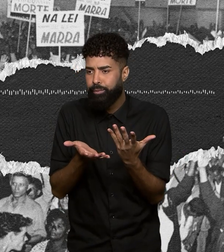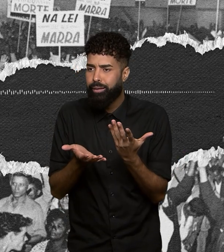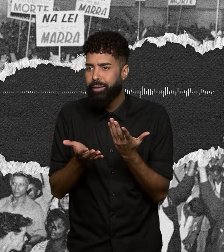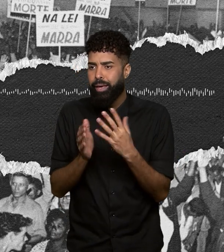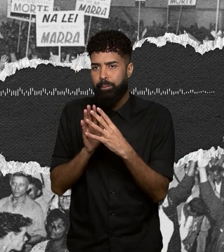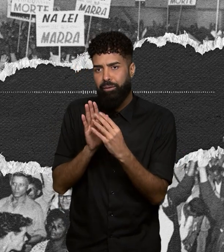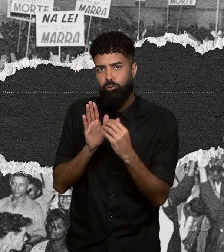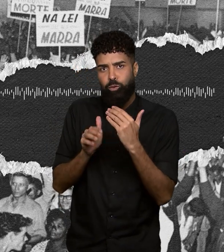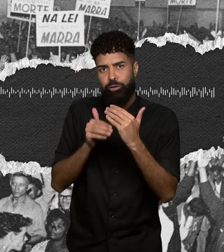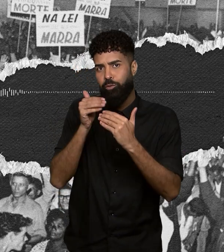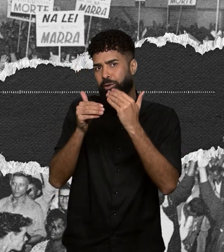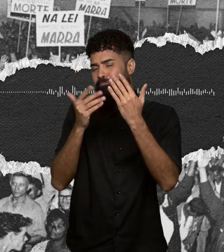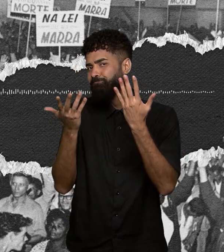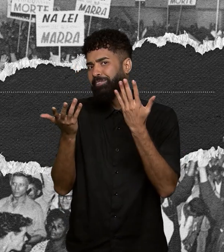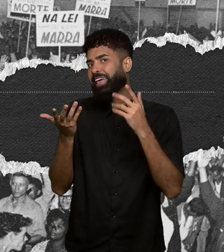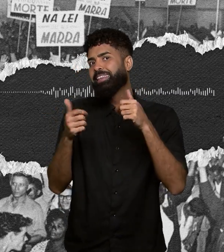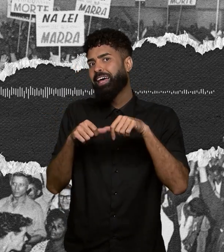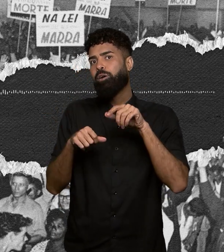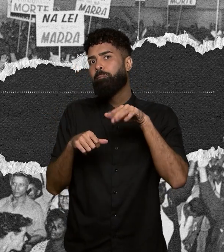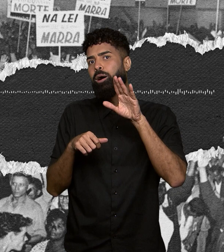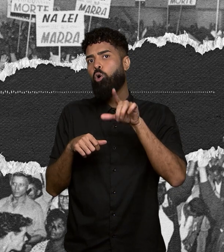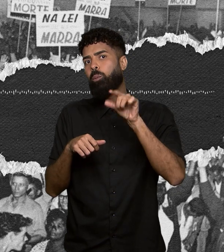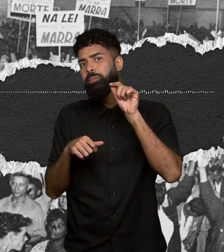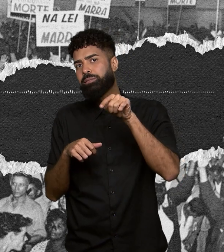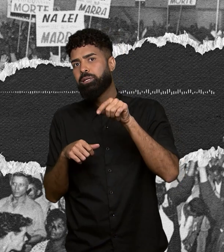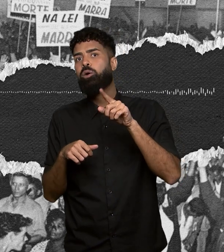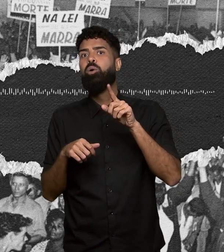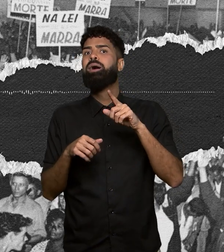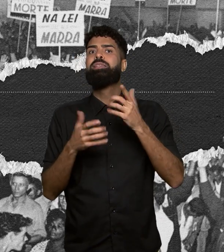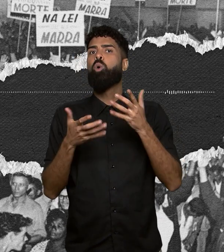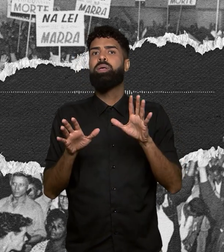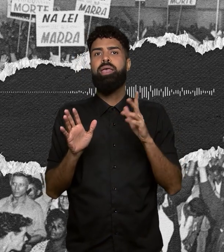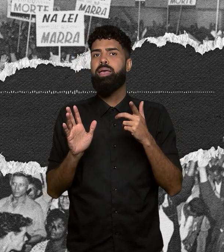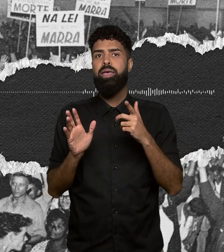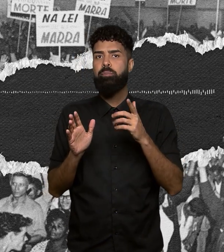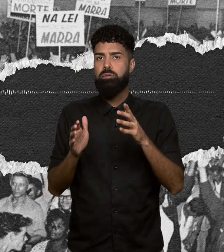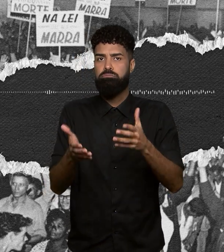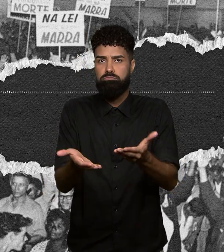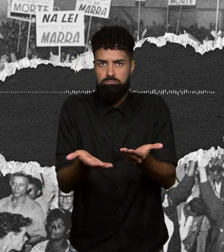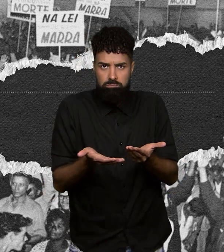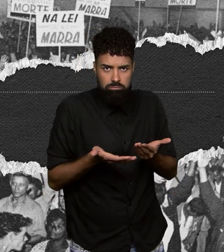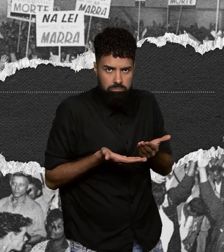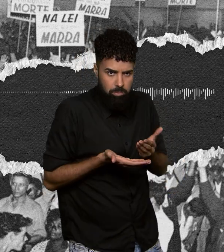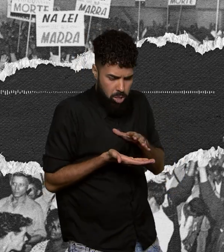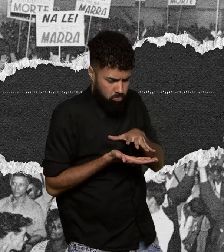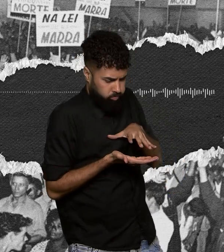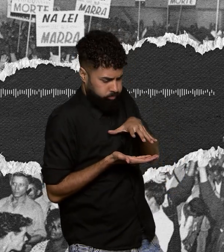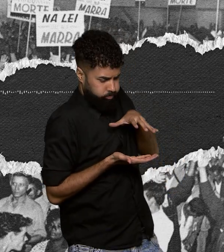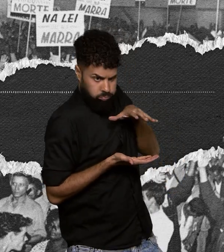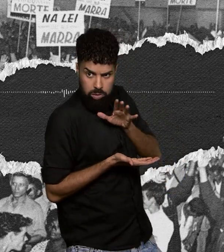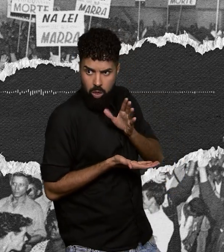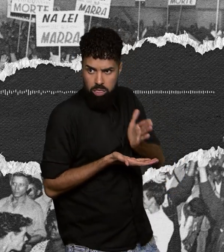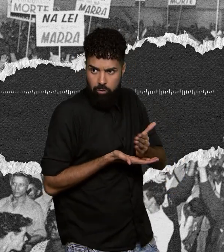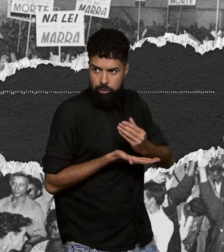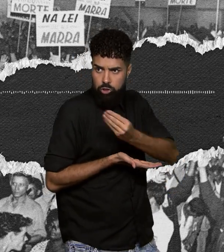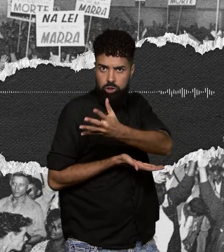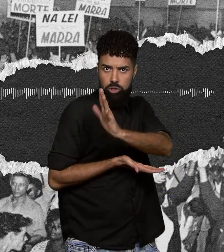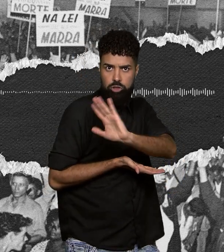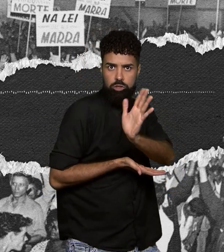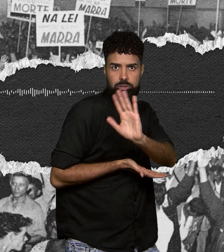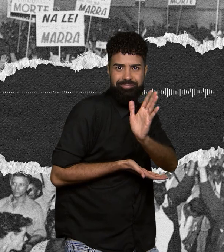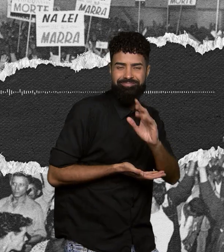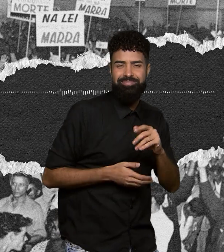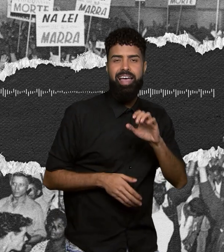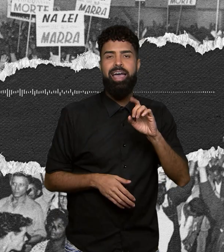marcado justamente pela opção que era Justamente não dividir o bolo apenas fazer ele crescer Edson tes é professor de